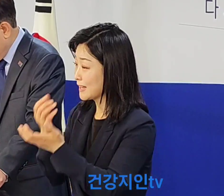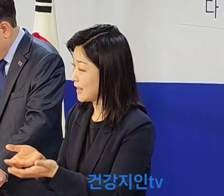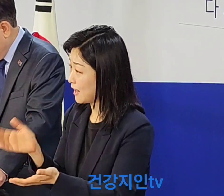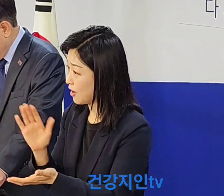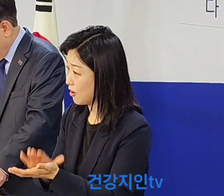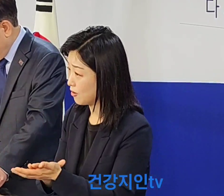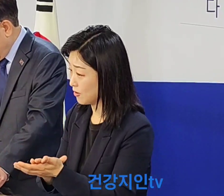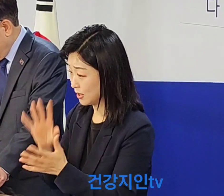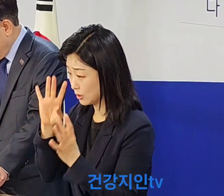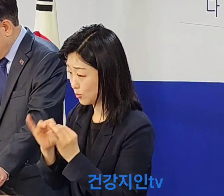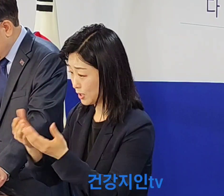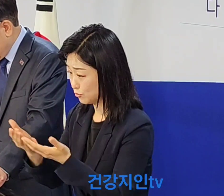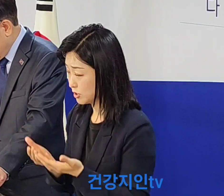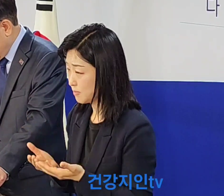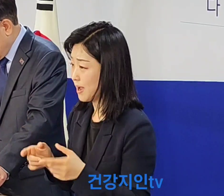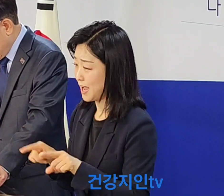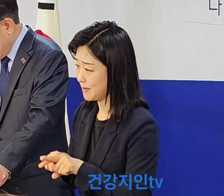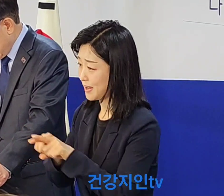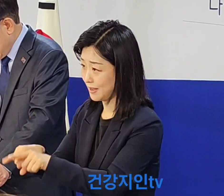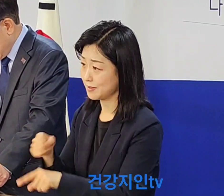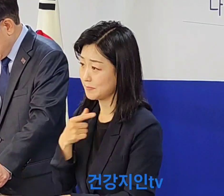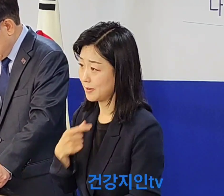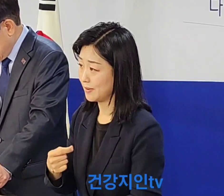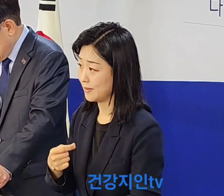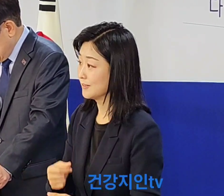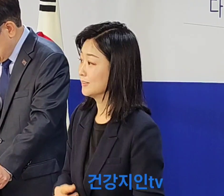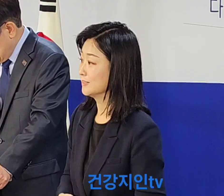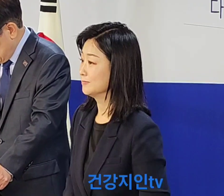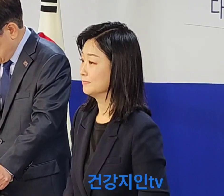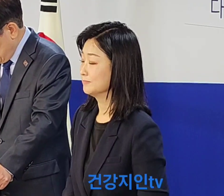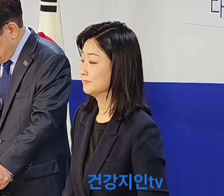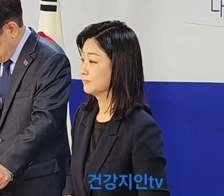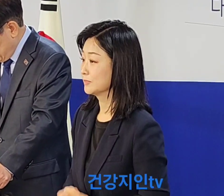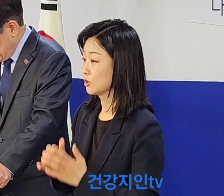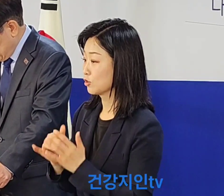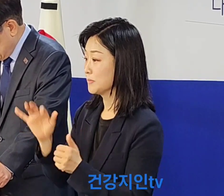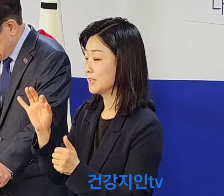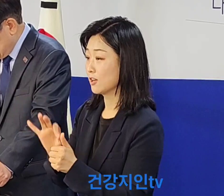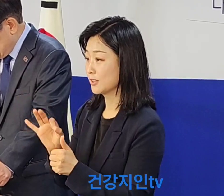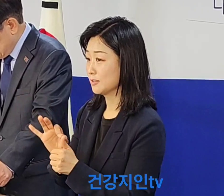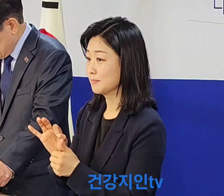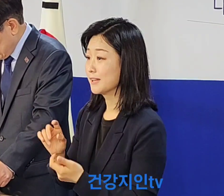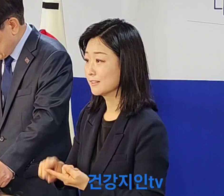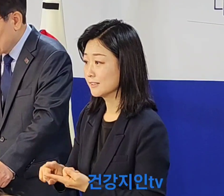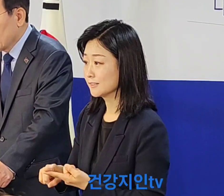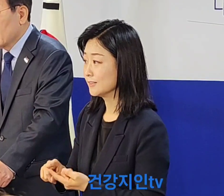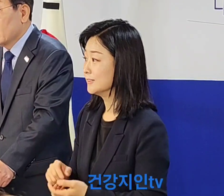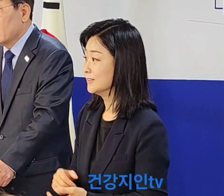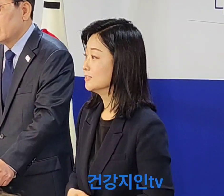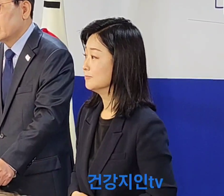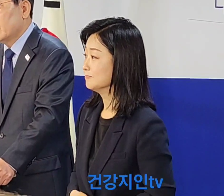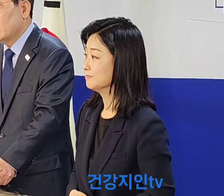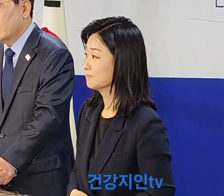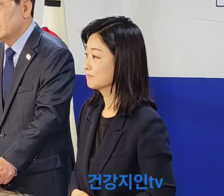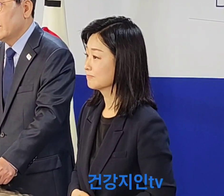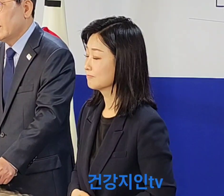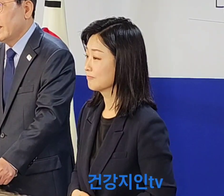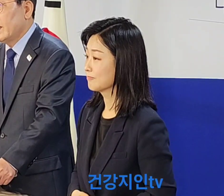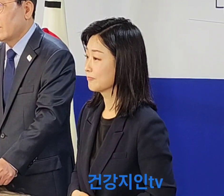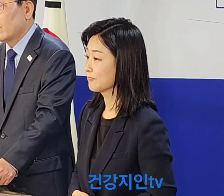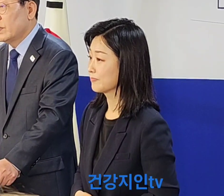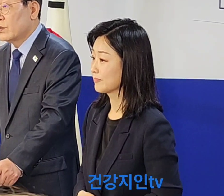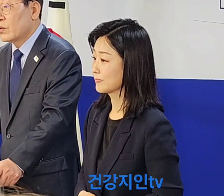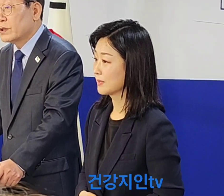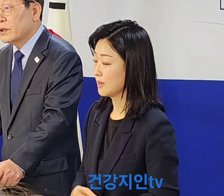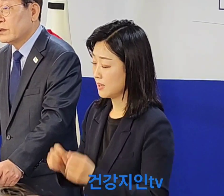개혁과제는 함께 해야 된다고 생각합니다. 그래서 국민연금에 대해서는 정말 오랜